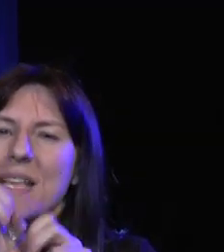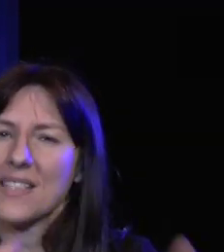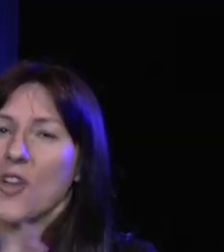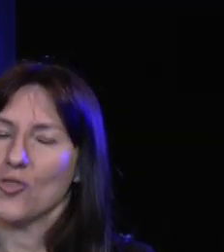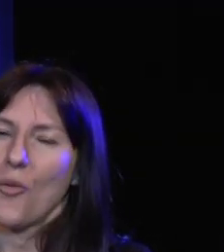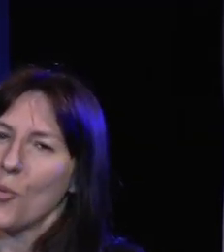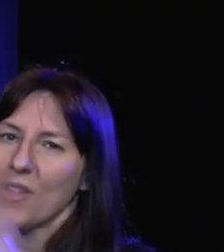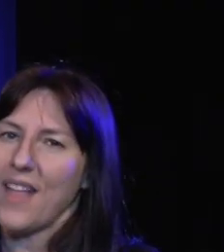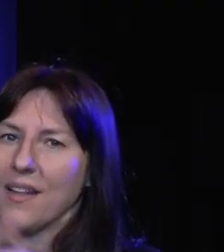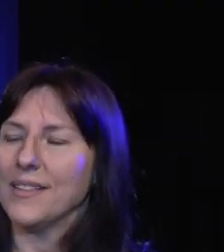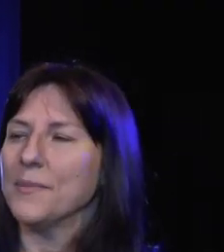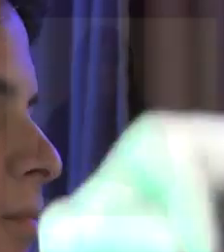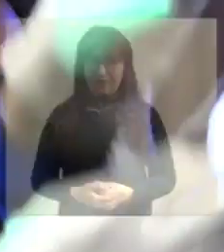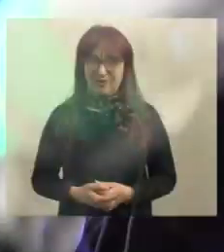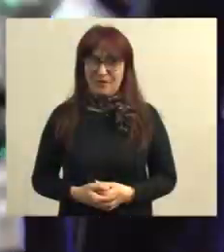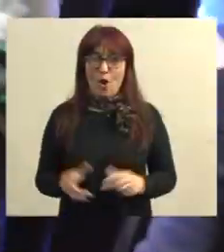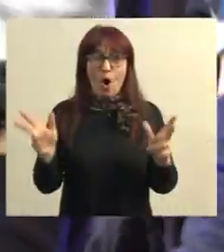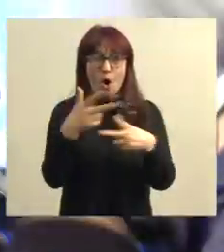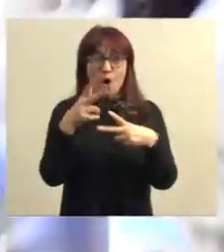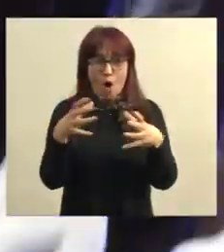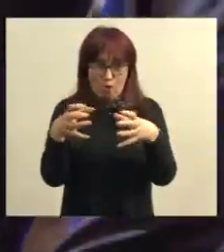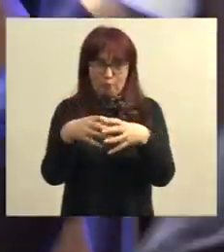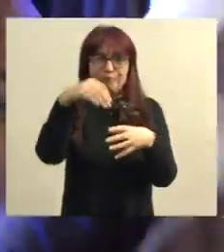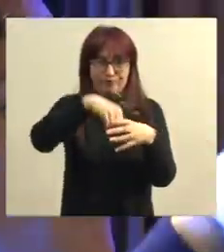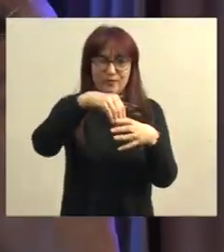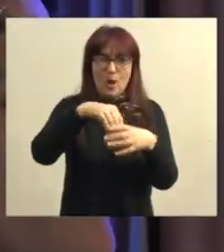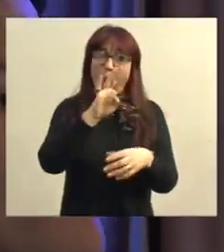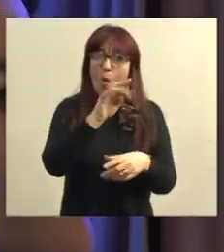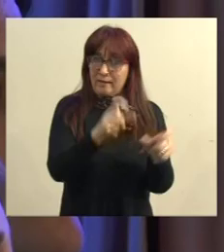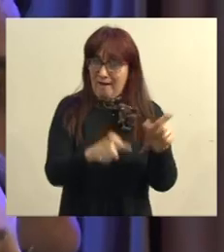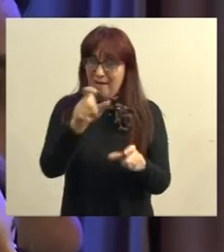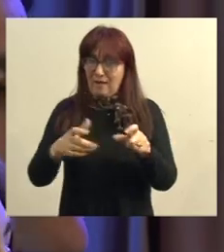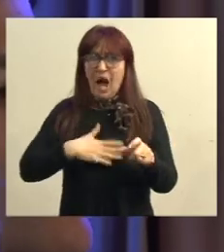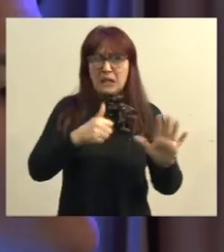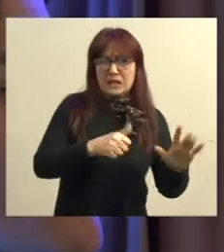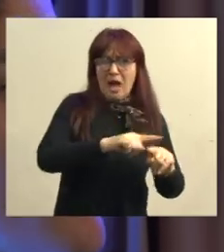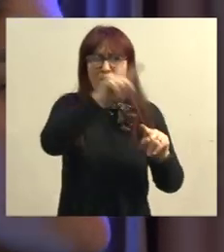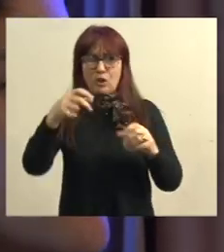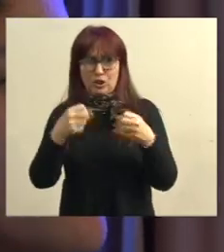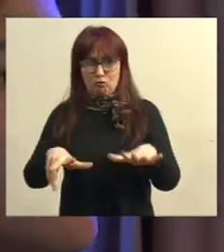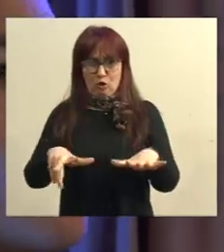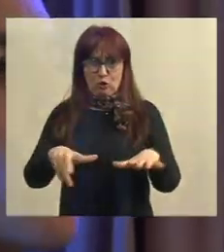lanciare. Il coro è composto da 40 elementi tra i 6 e i 18 anni.